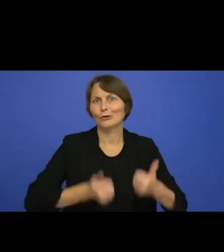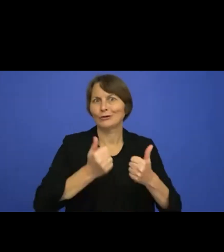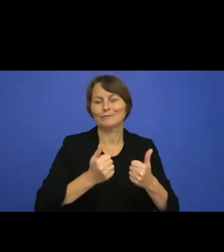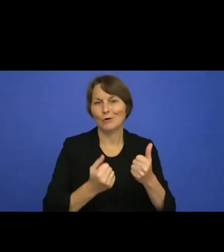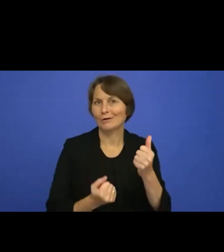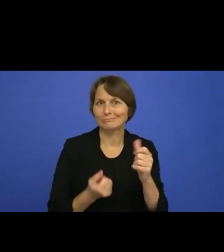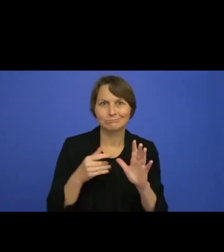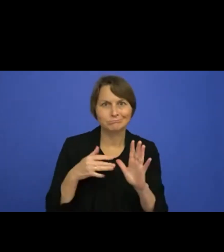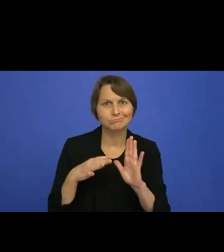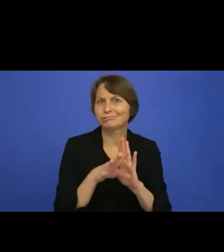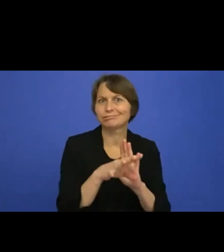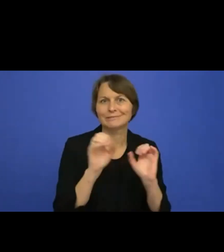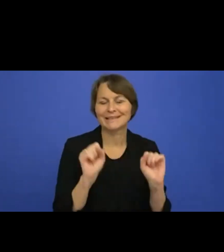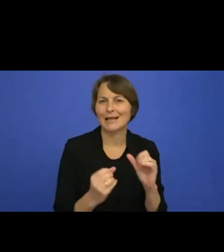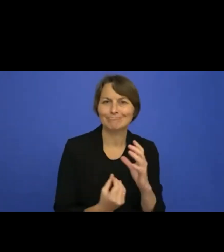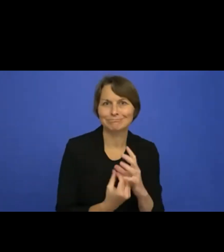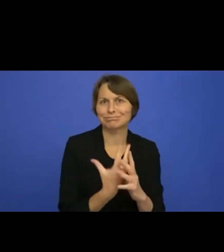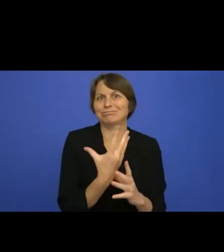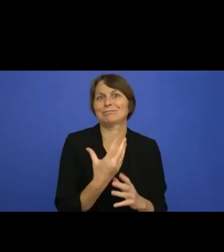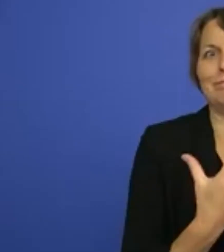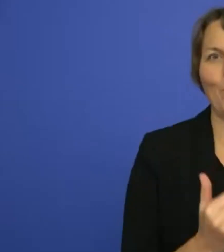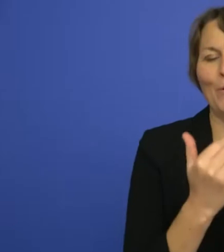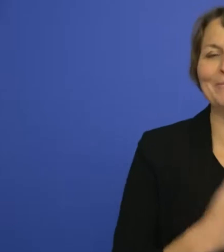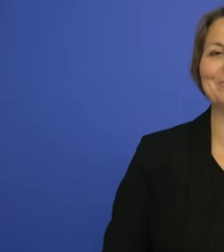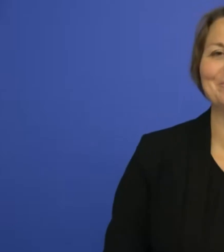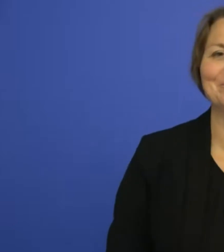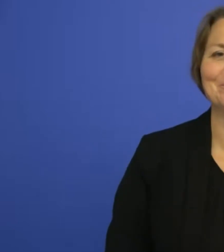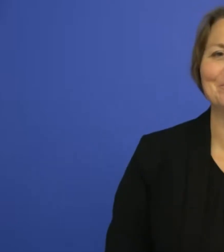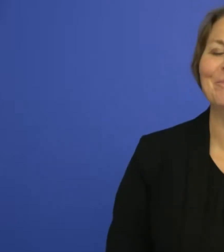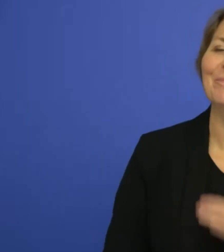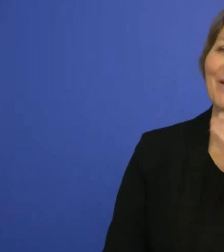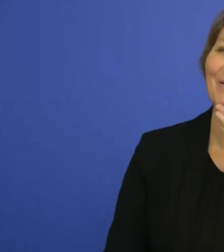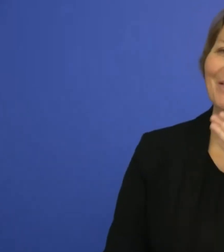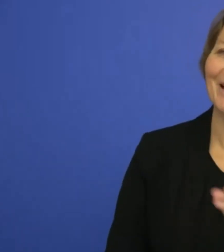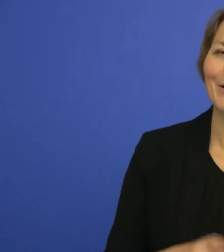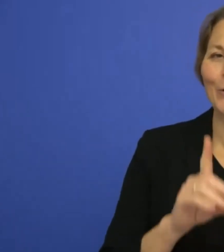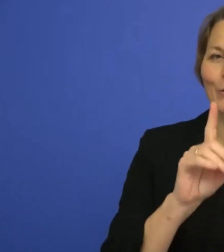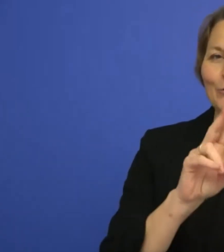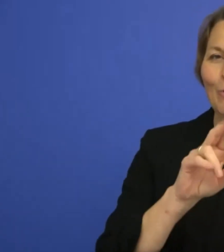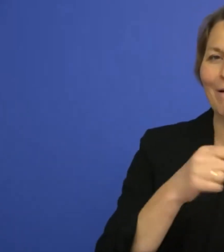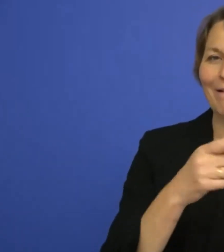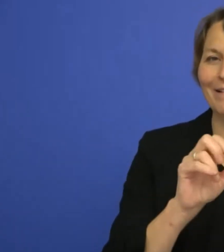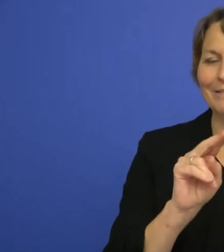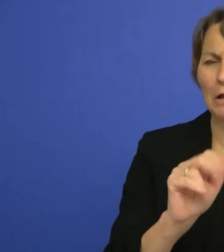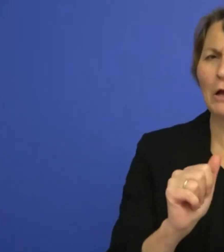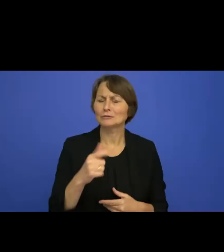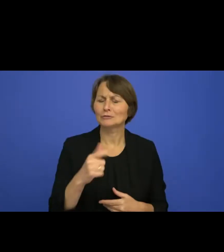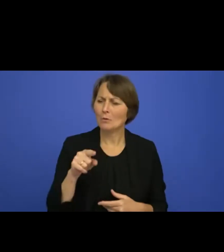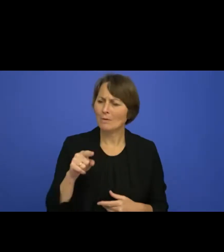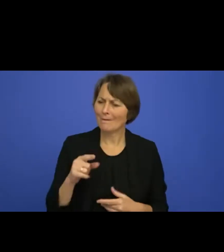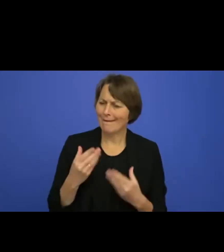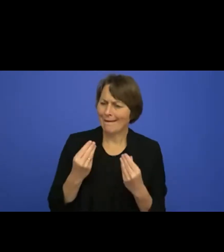permettre des opportunités aux enfants dans leur développement. Merci beaucoup, Dragana, pour cette réponse très complète